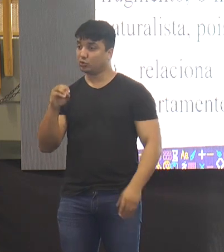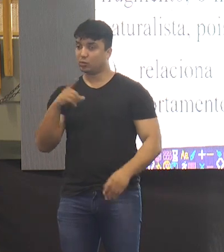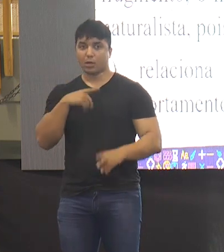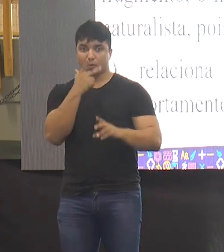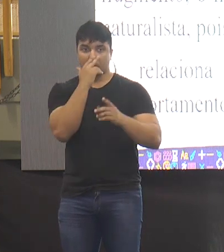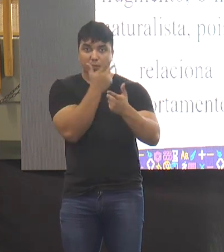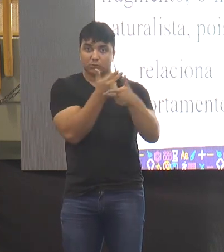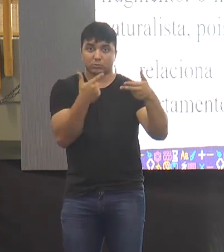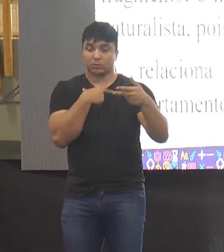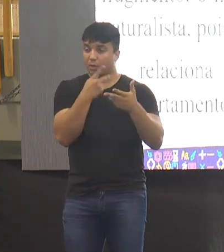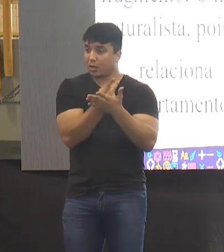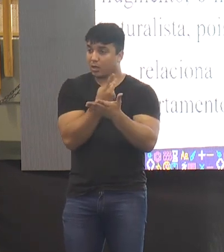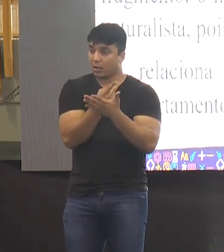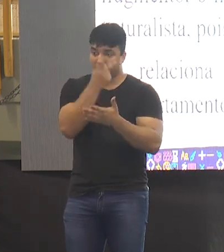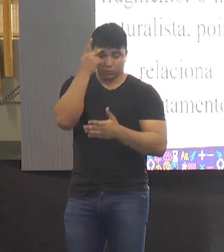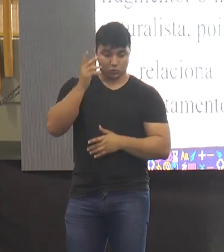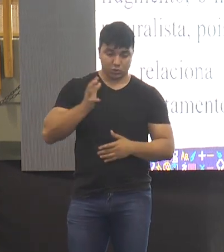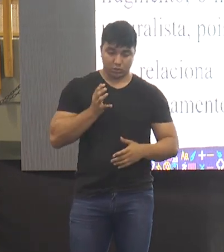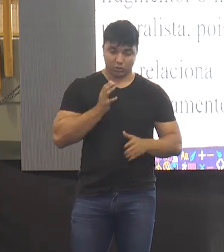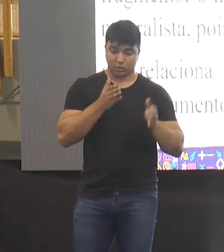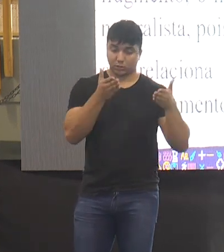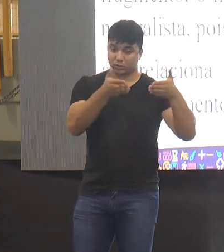as imperfeições morais da burguesia.